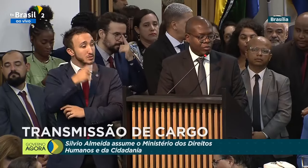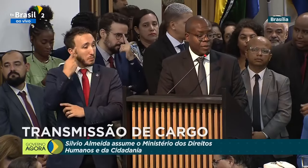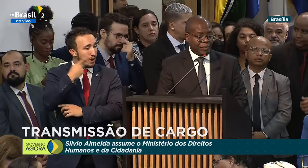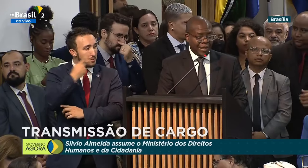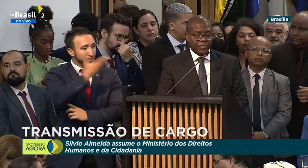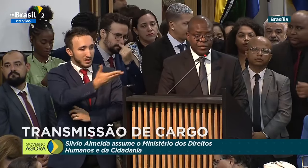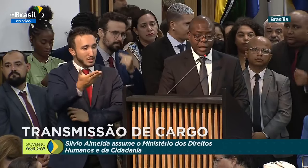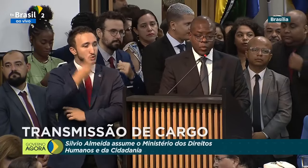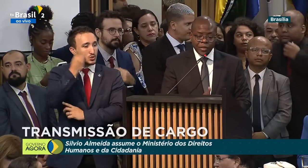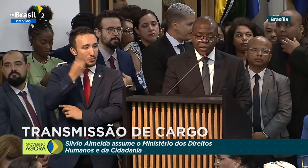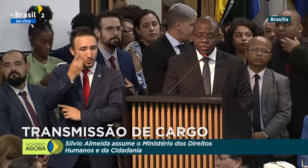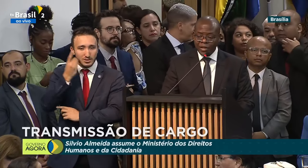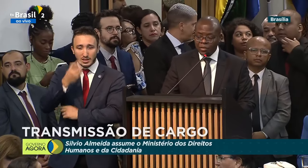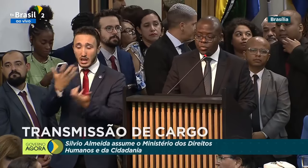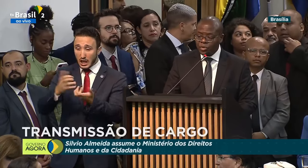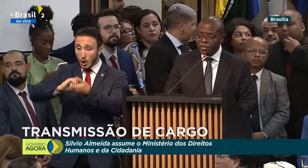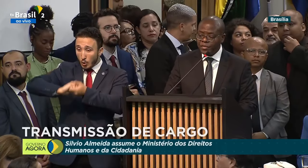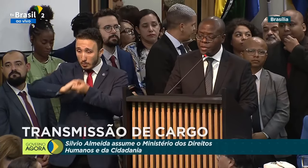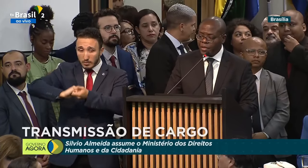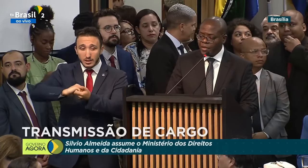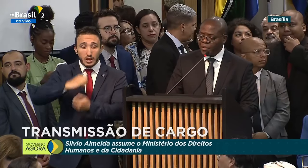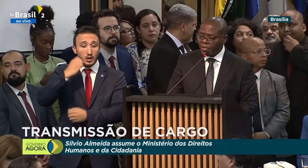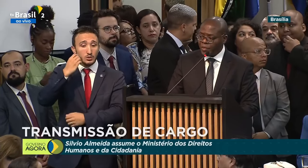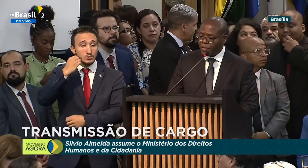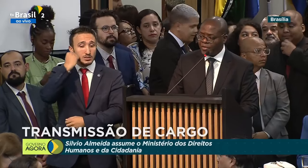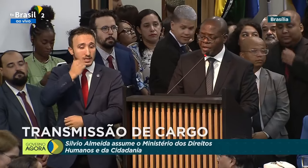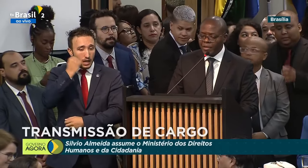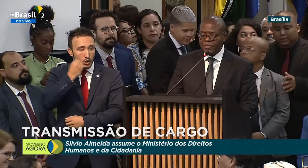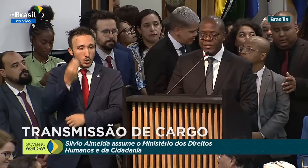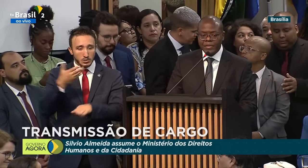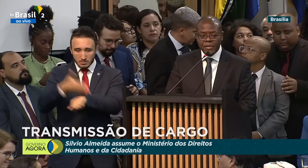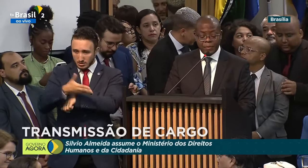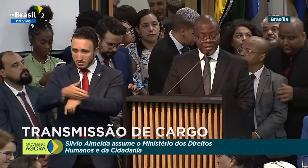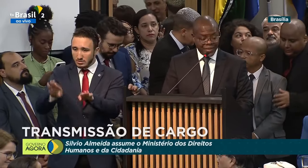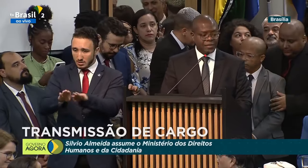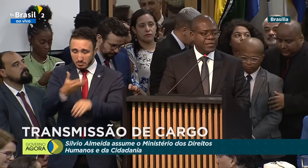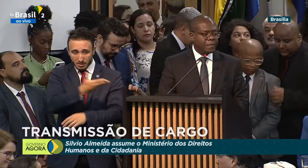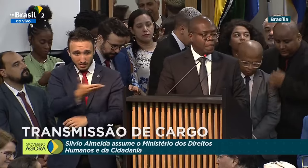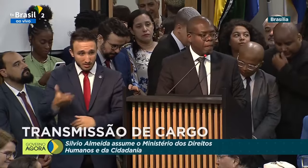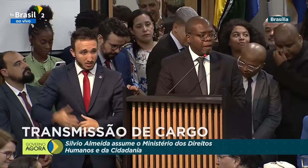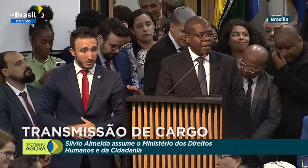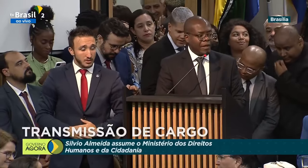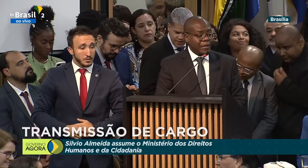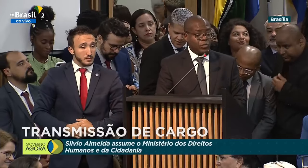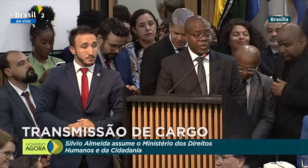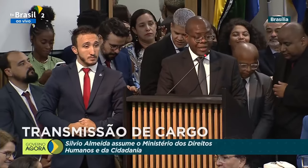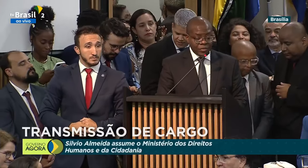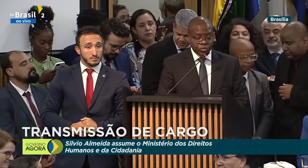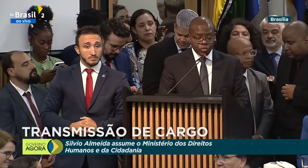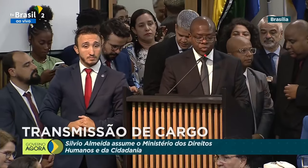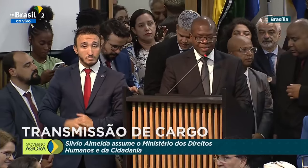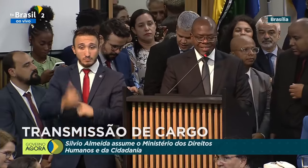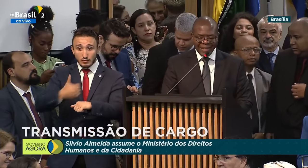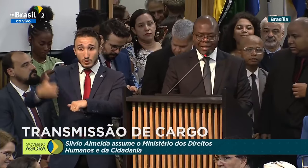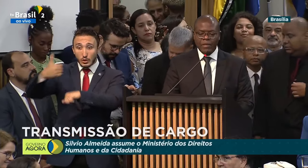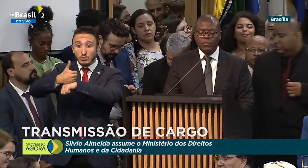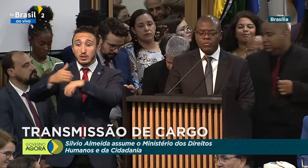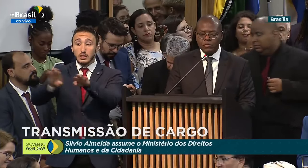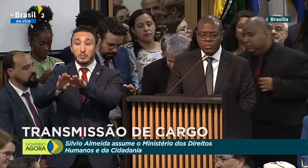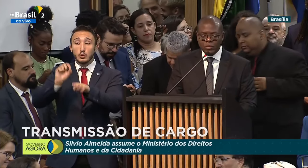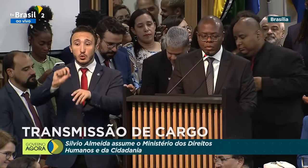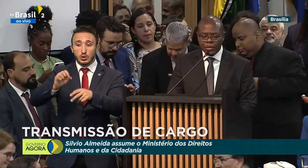os deputados Quer comentar o senadores também presente as autoridades do